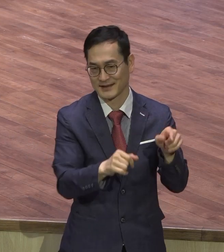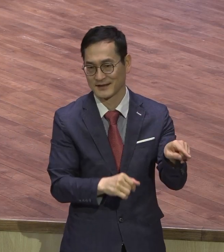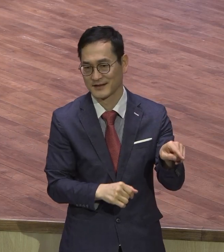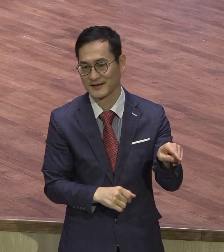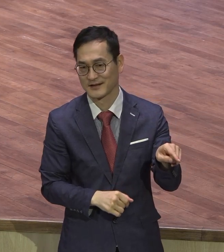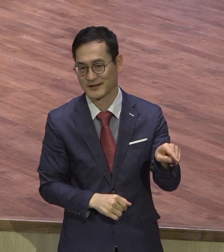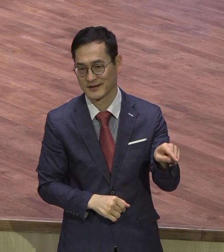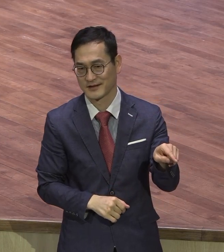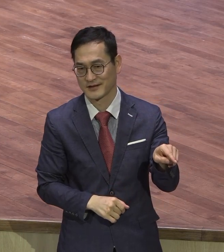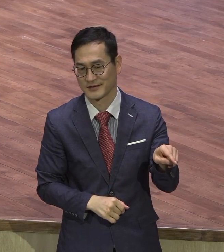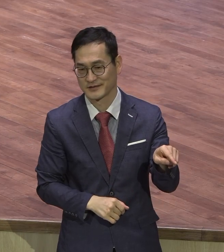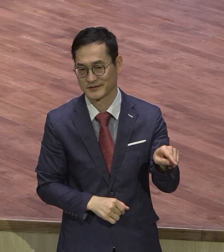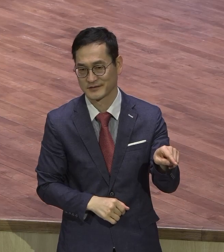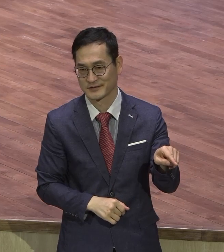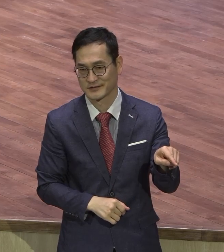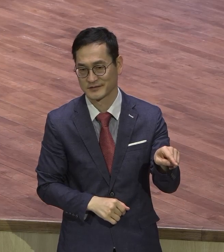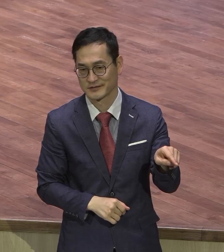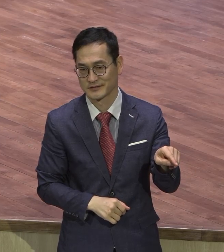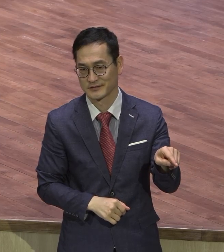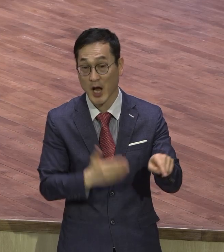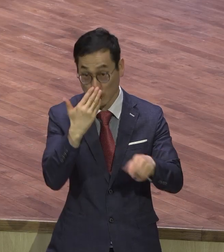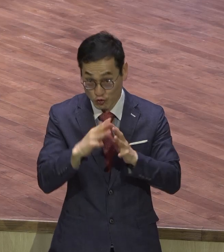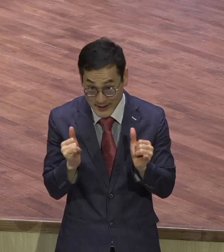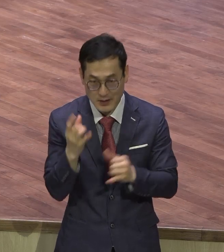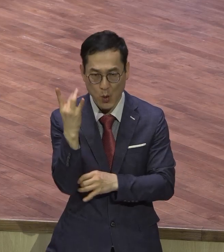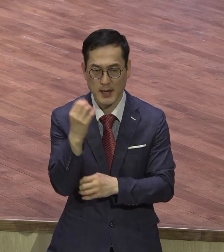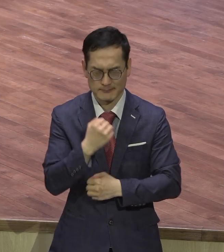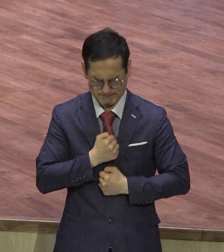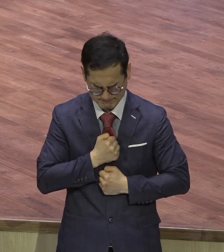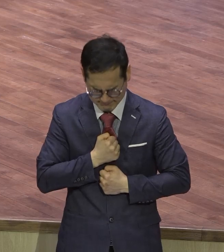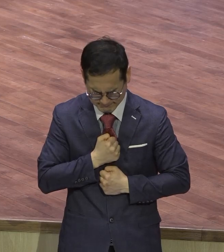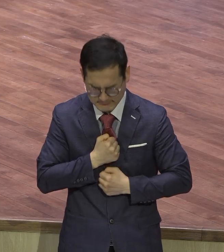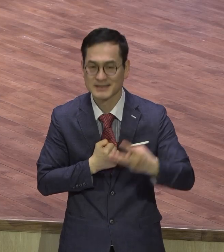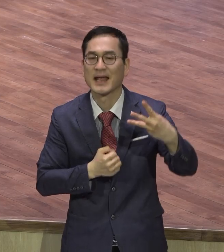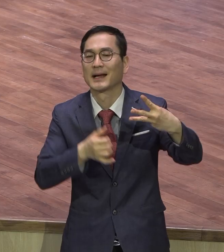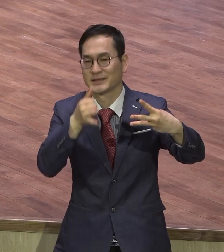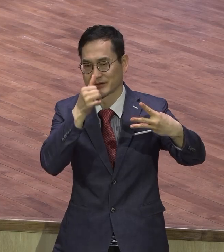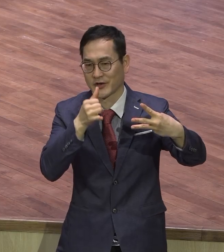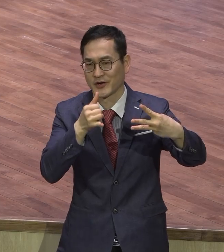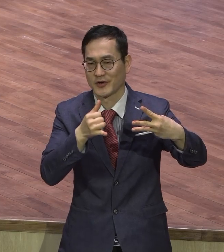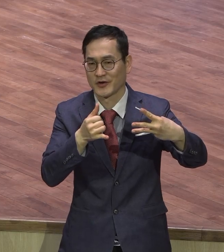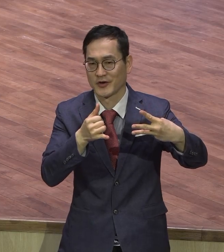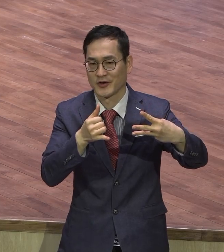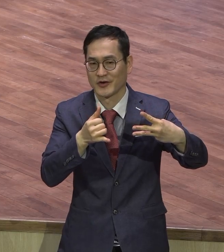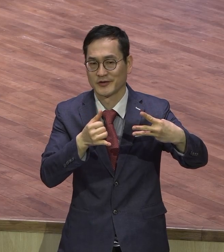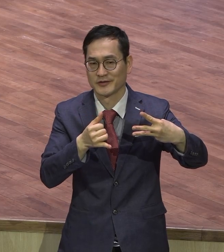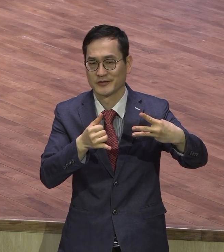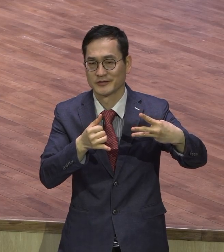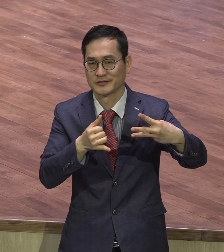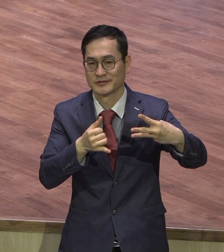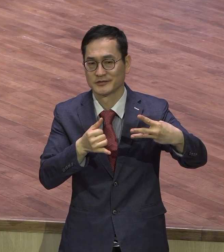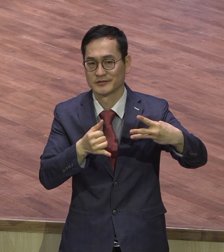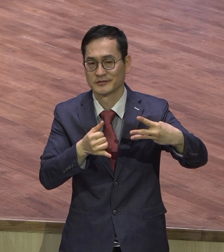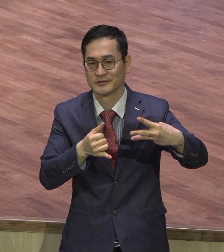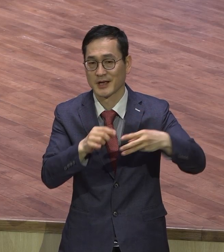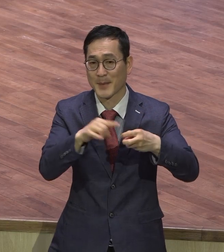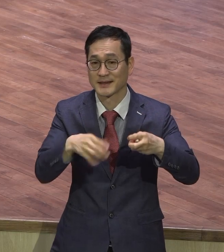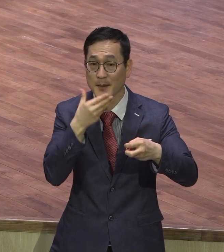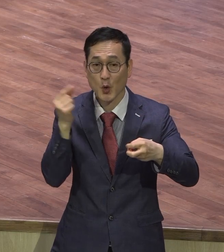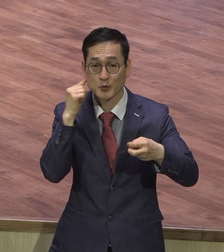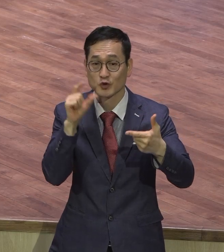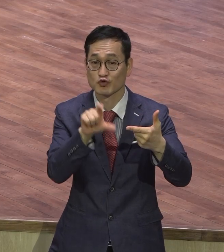유대인들이 종교생활 하는 데 있어서 꼭 지켜야 될 세 가지 기본이 있었어요. 꼭 지켜야 될 세 가지 기본, 그것이 마태복음